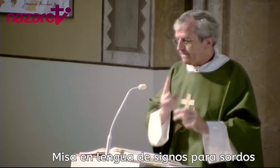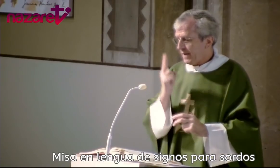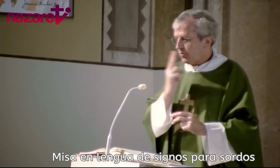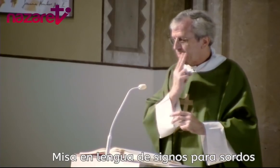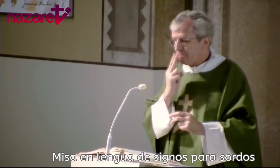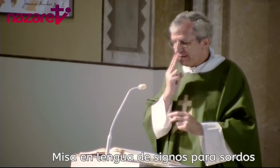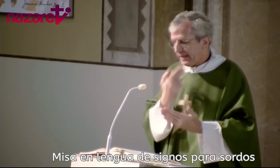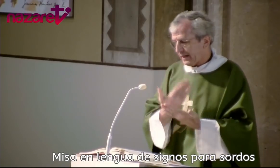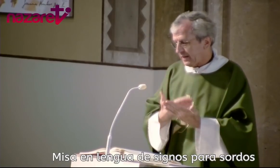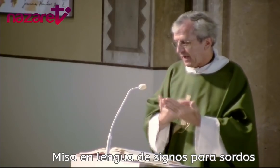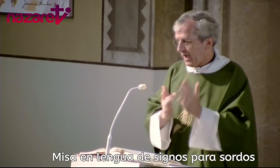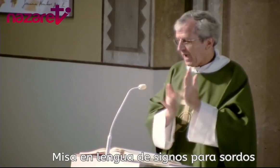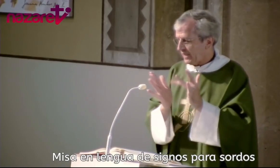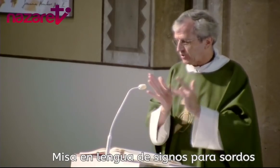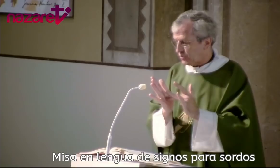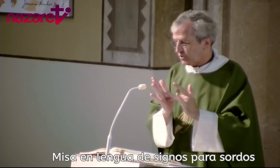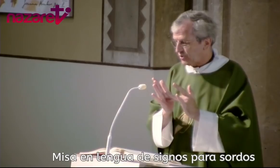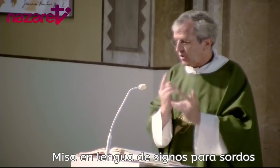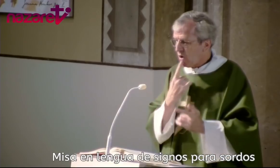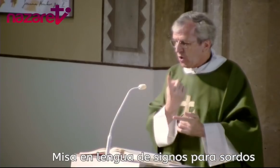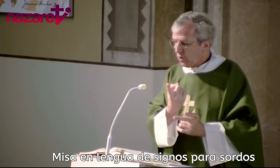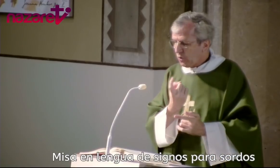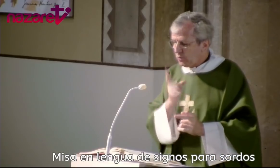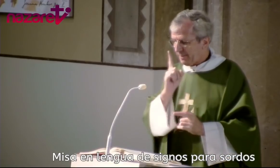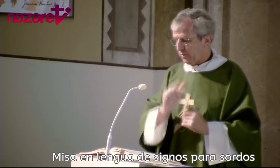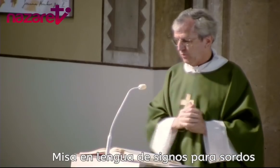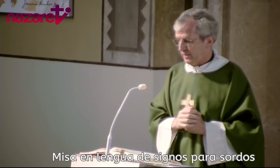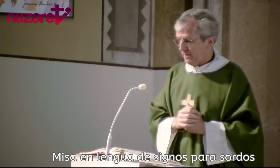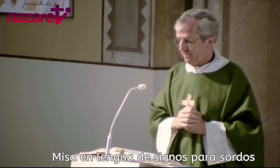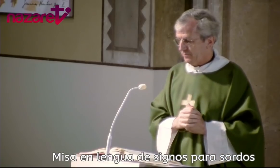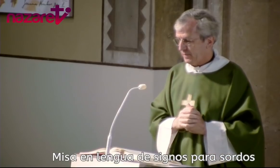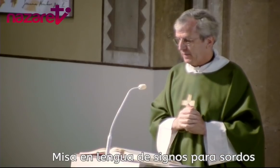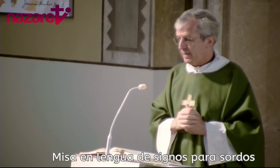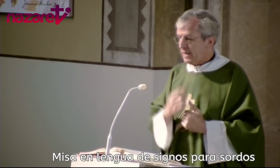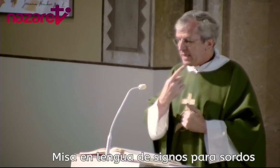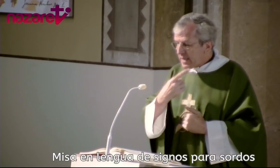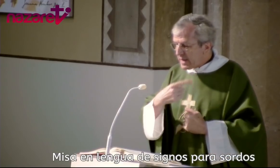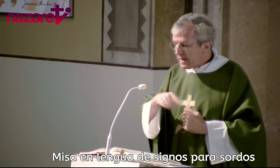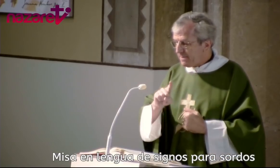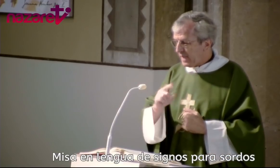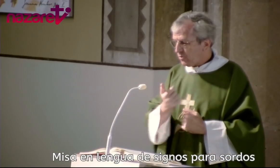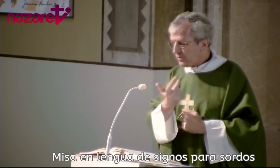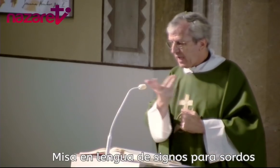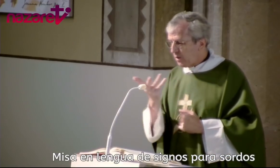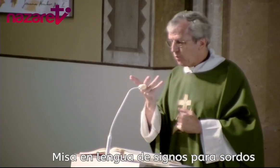para comprometer a Jesús con una pregunta. Y le enviaron